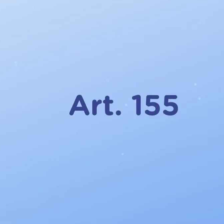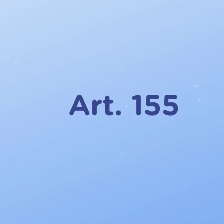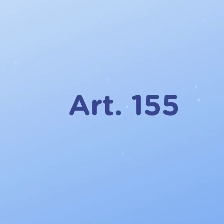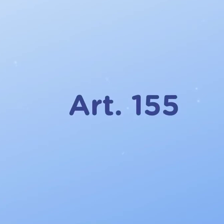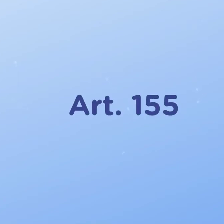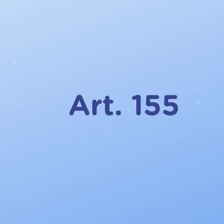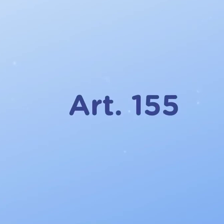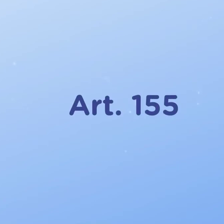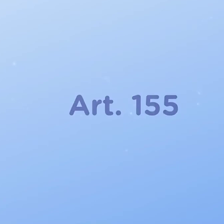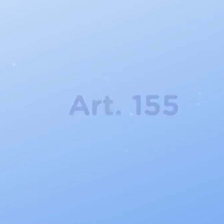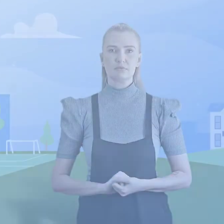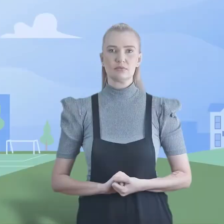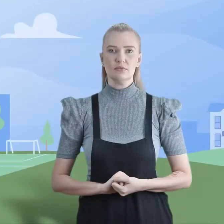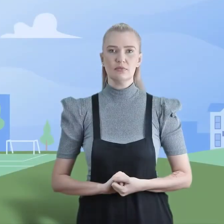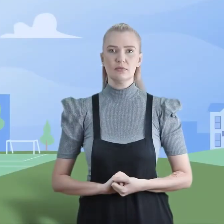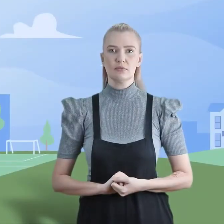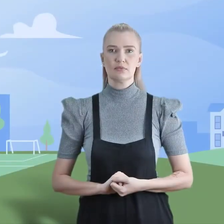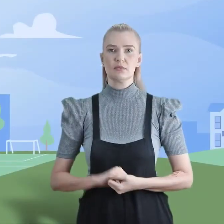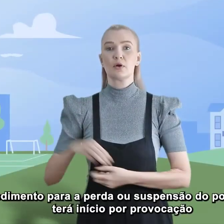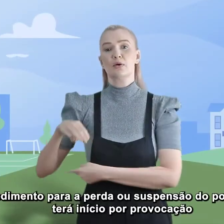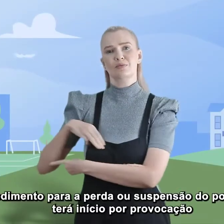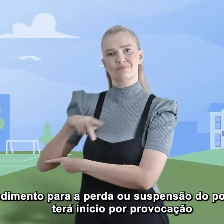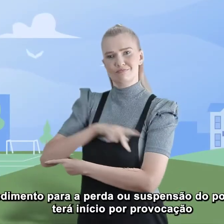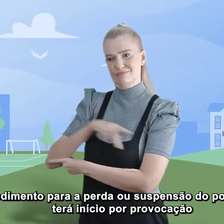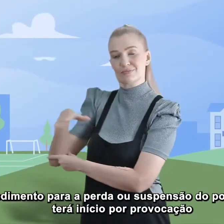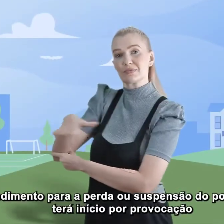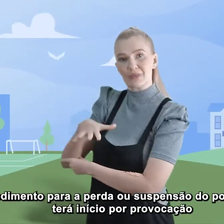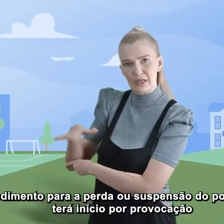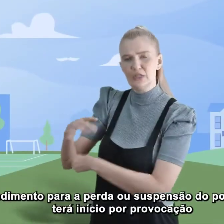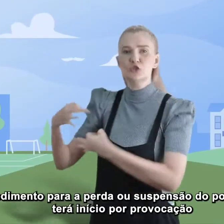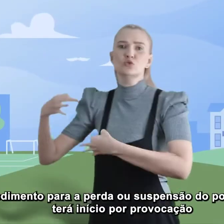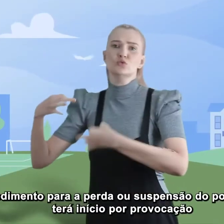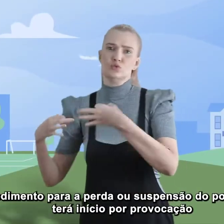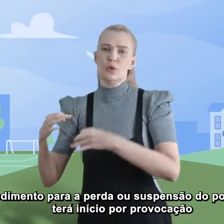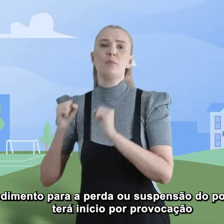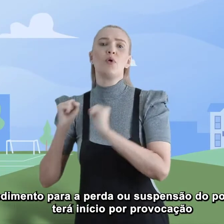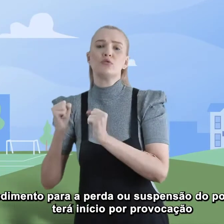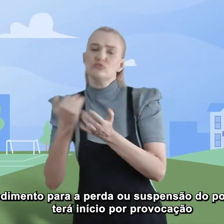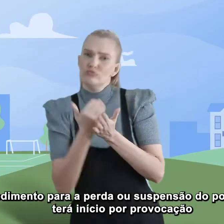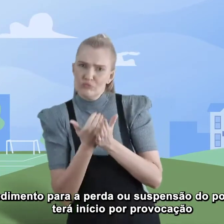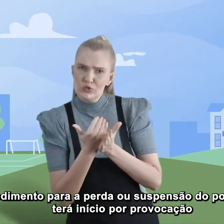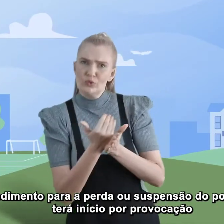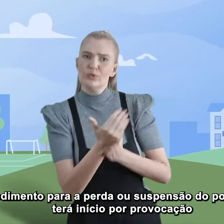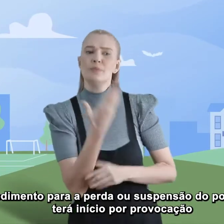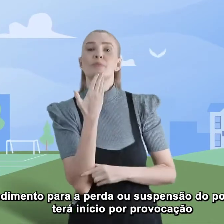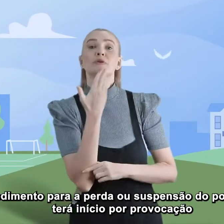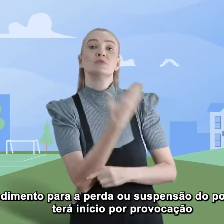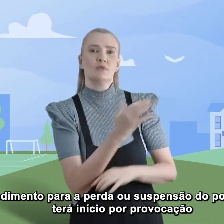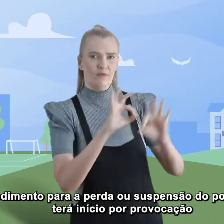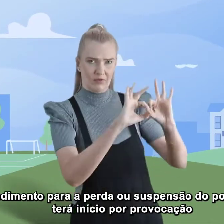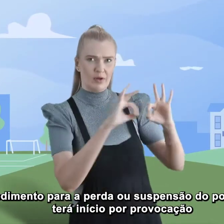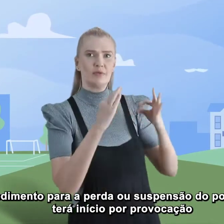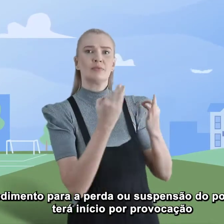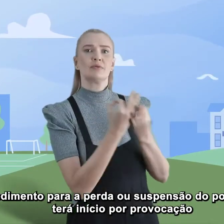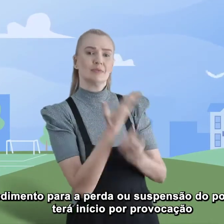Artigo 155. O procedimento para a perda ou suspensão do poder familiar terá início